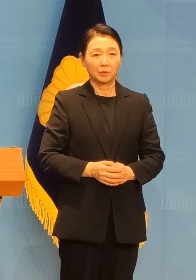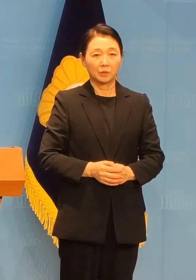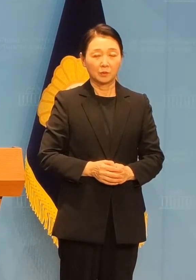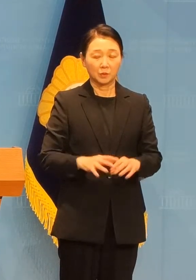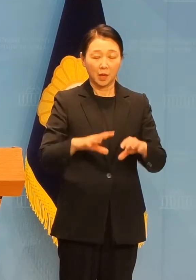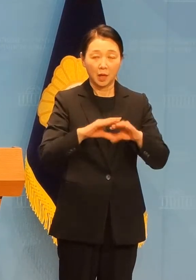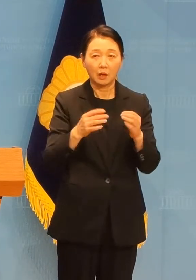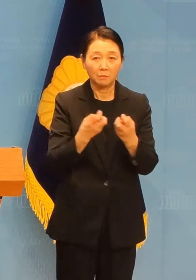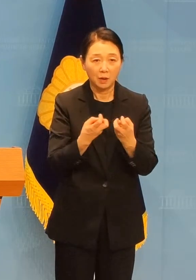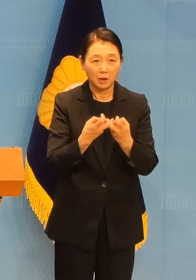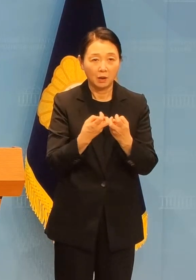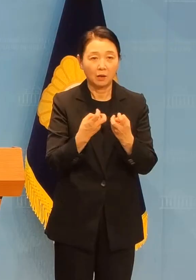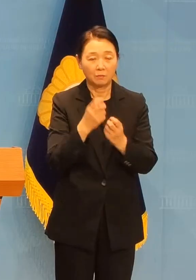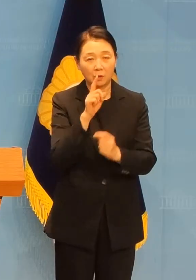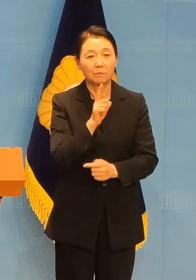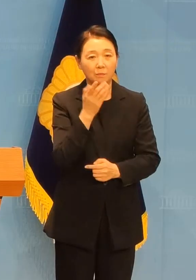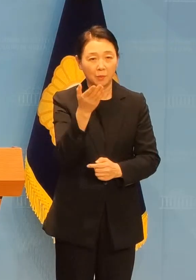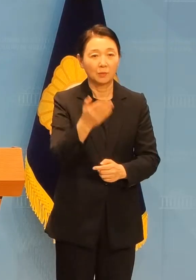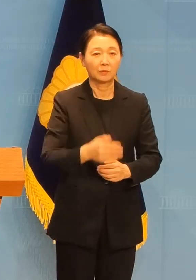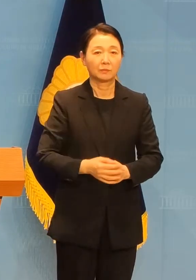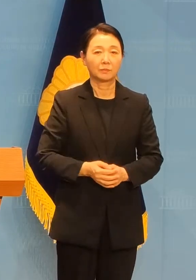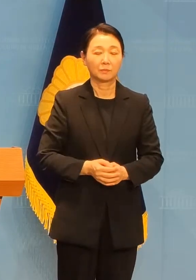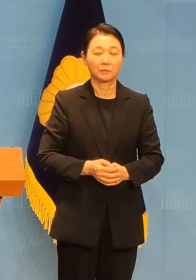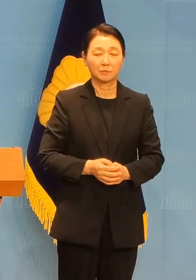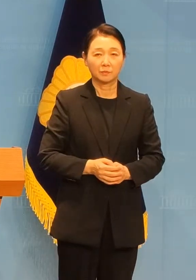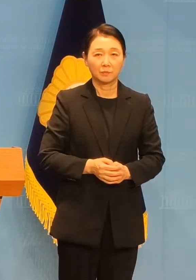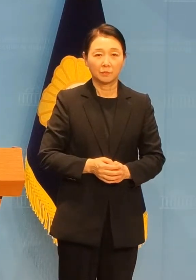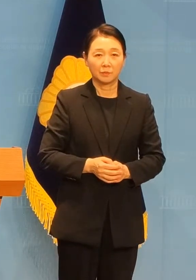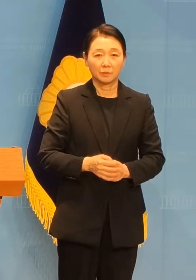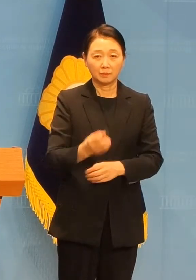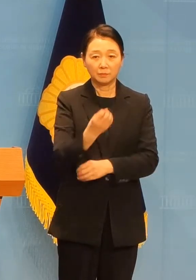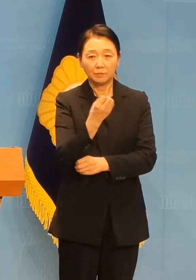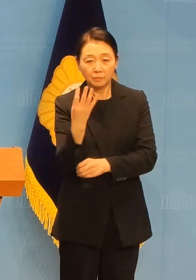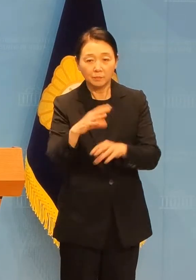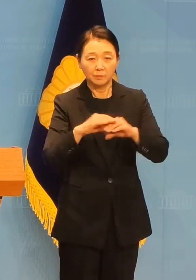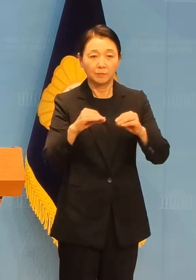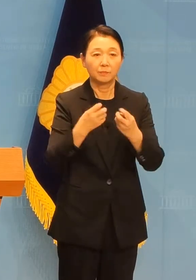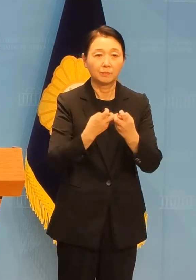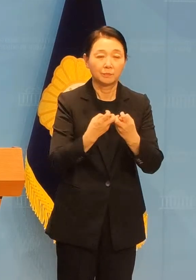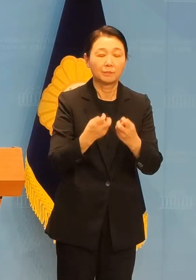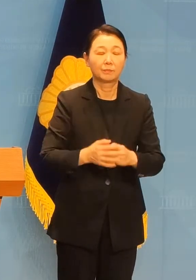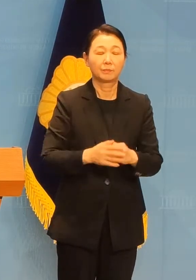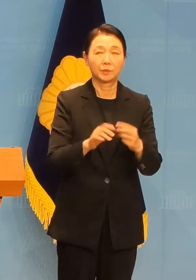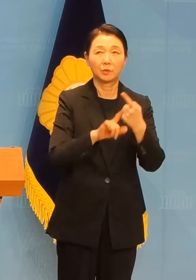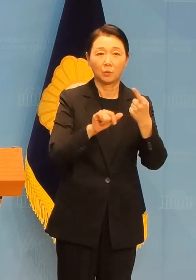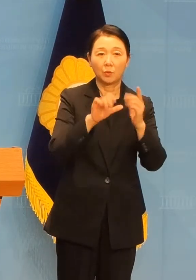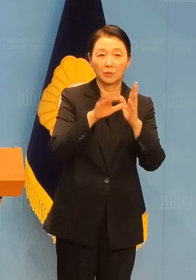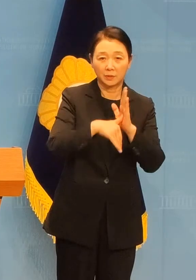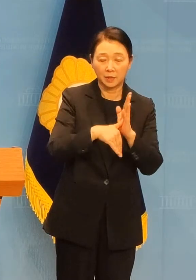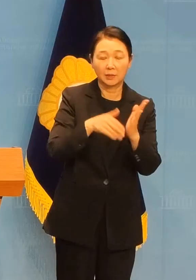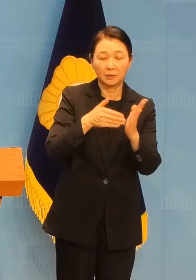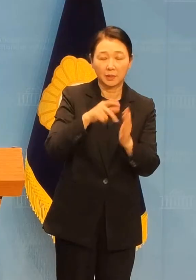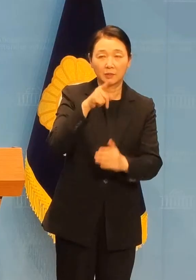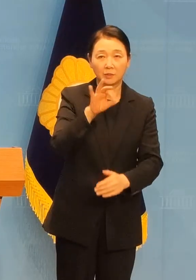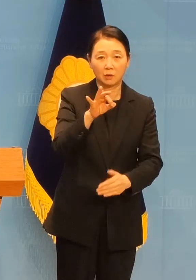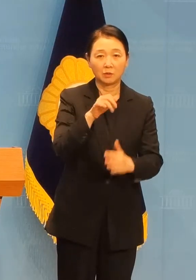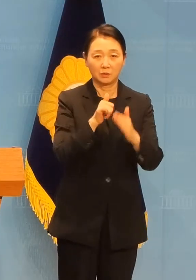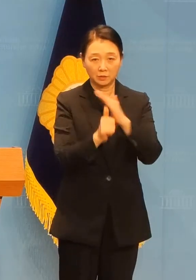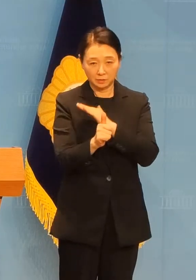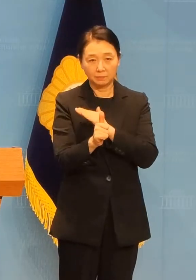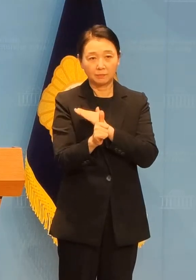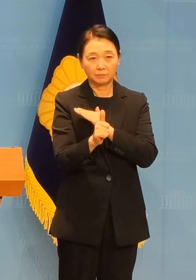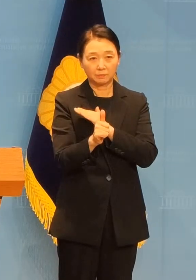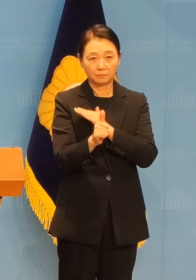대응 현황을 보고드립니다. 언론 대응 보고입니다. 뉴데일리의 1월 5일자 보도에서 정청래 당대표의